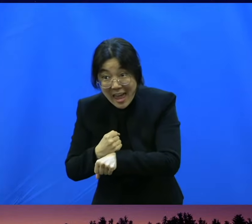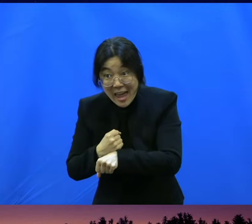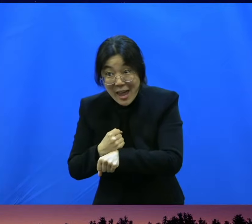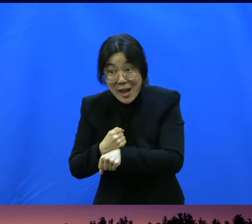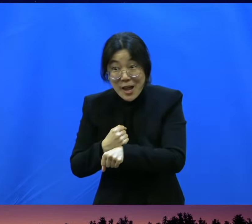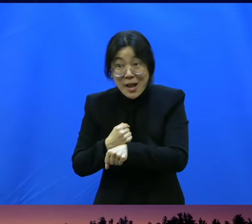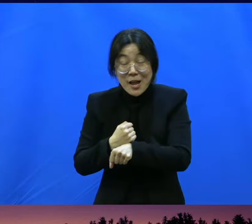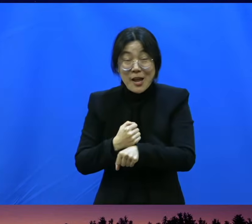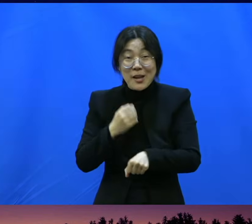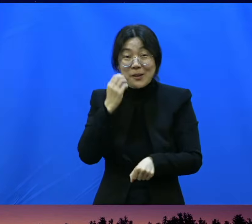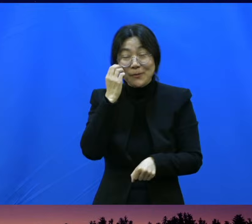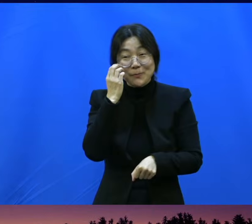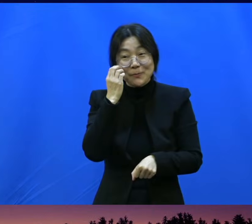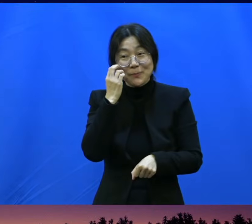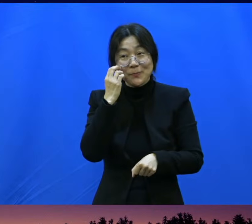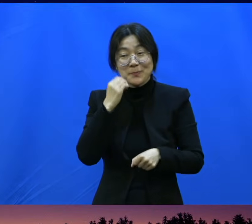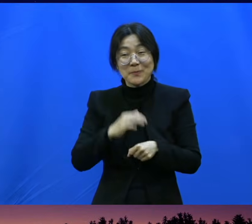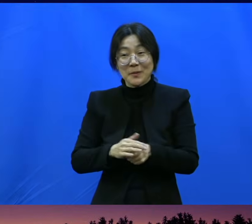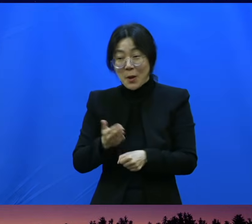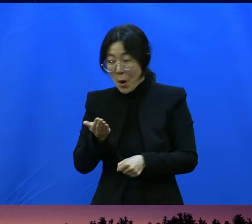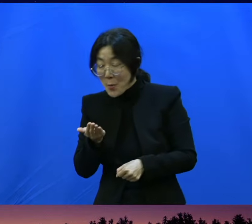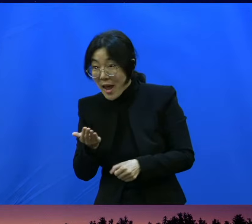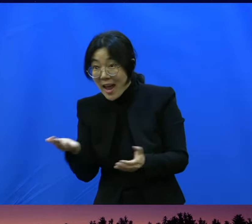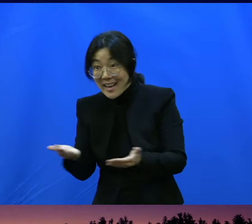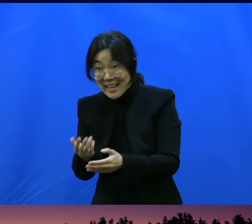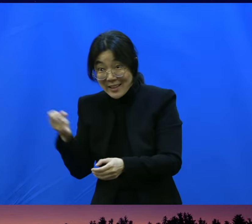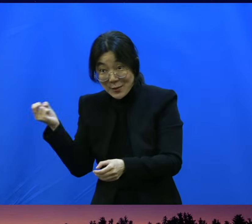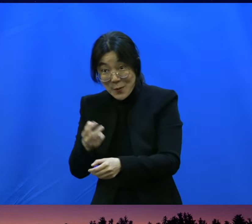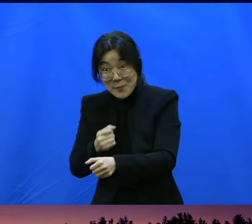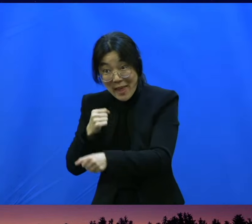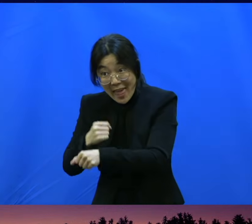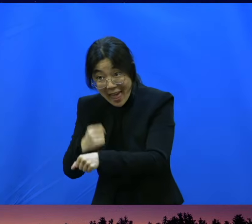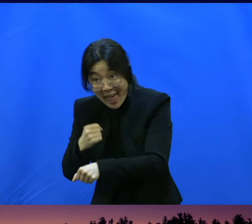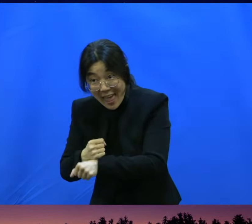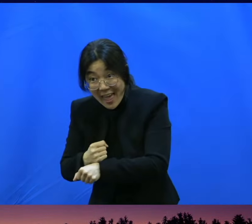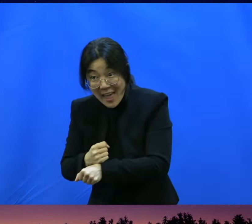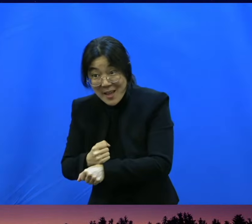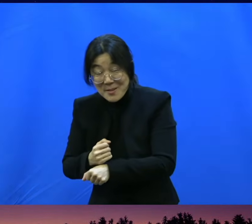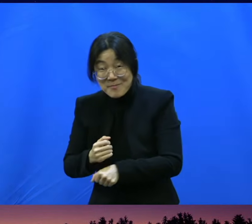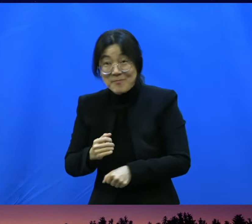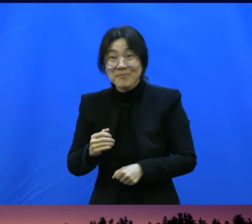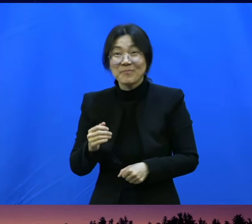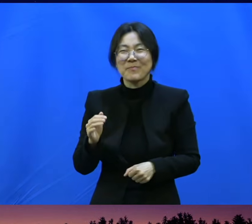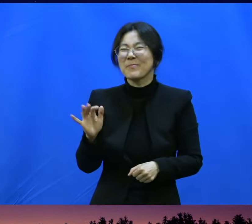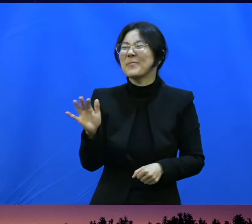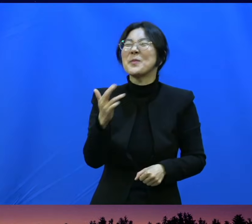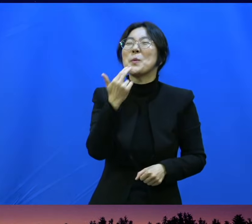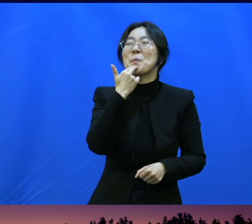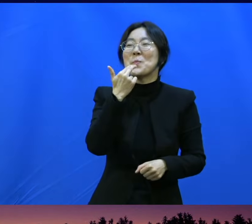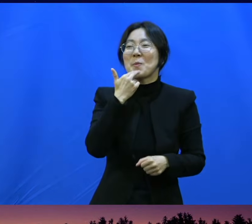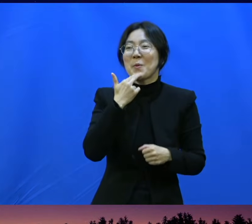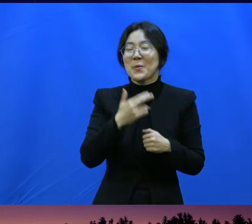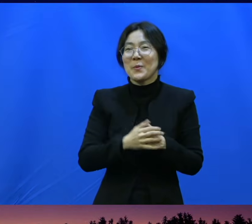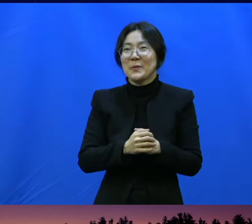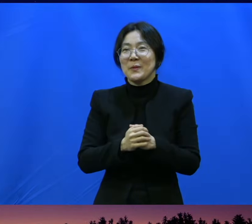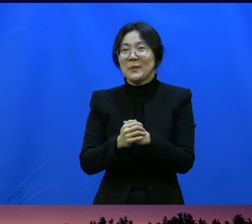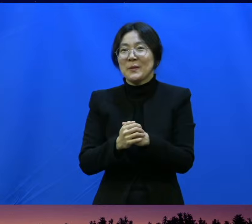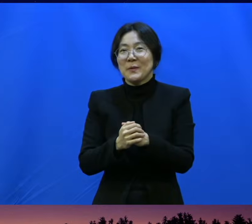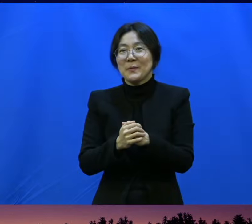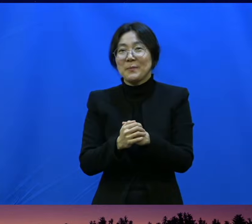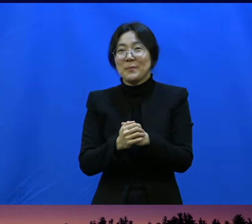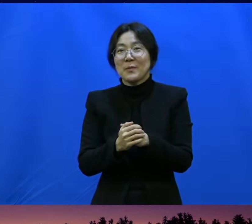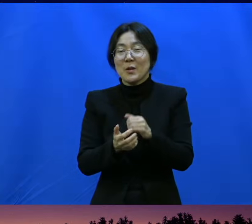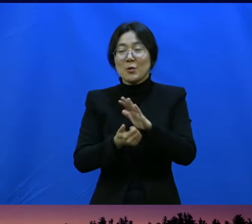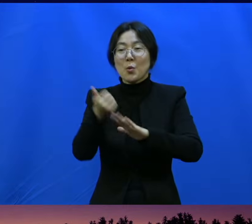여러분 성공의 자리는 자아를 숭배할 수 있는 거죠. 자기가 왕이 되는 거예요. 성공의 자리에서 가장 먼저 찾아오는 것은 뭘까요,